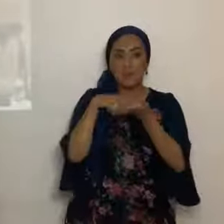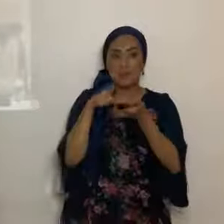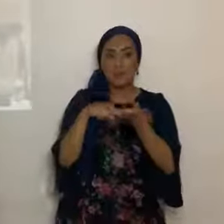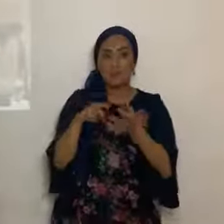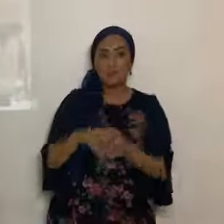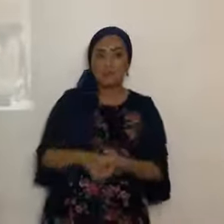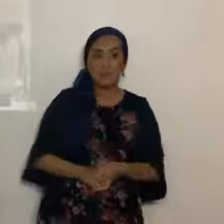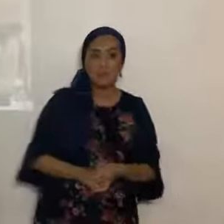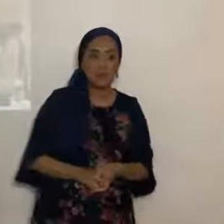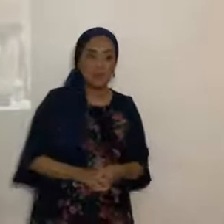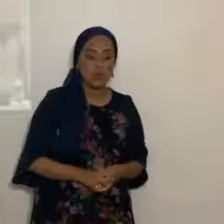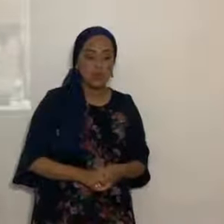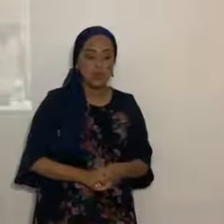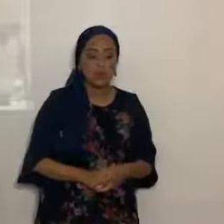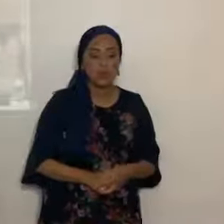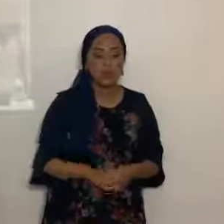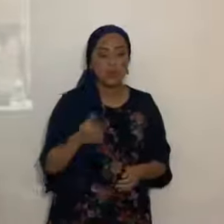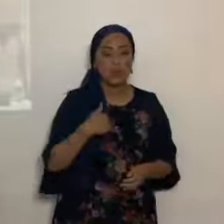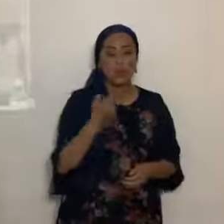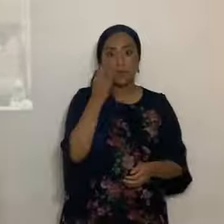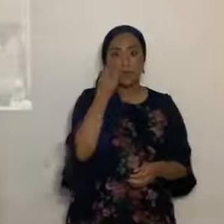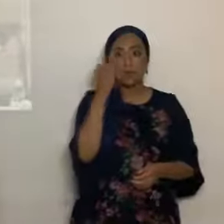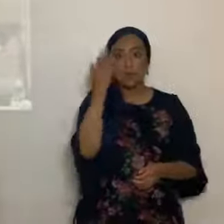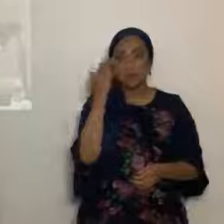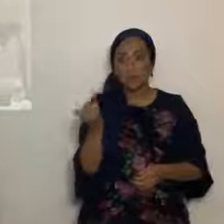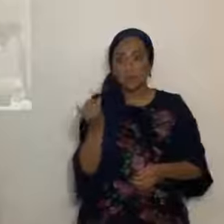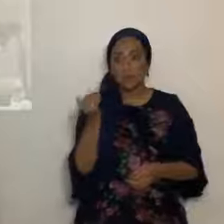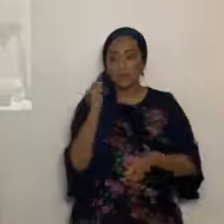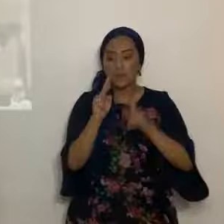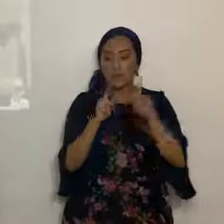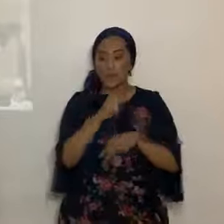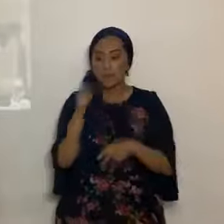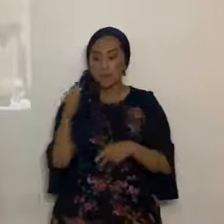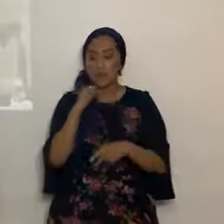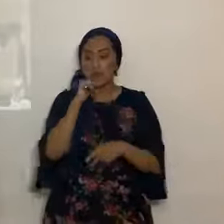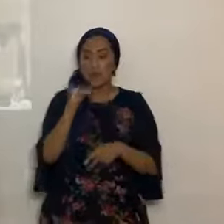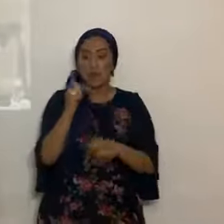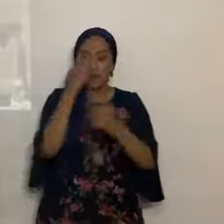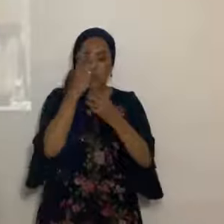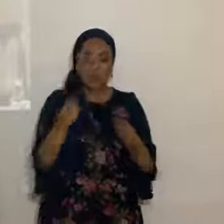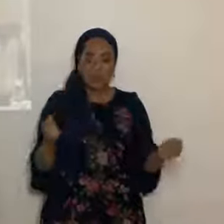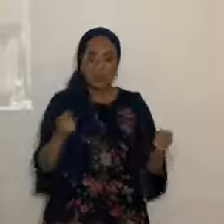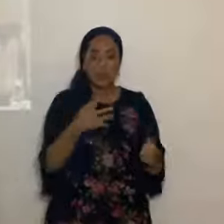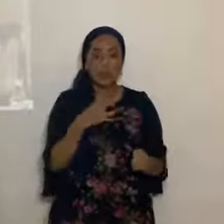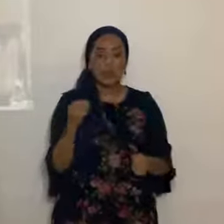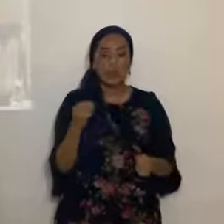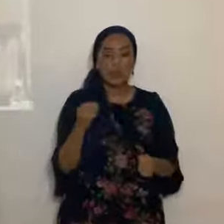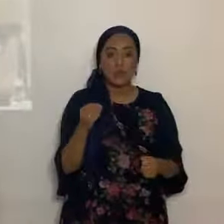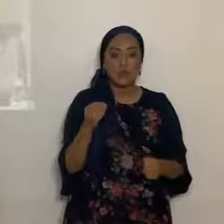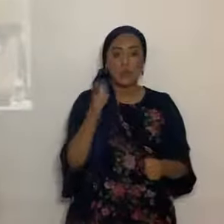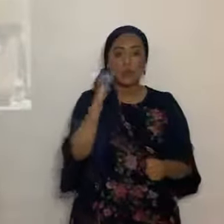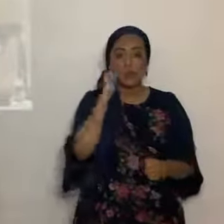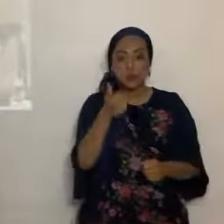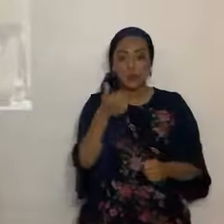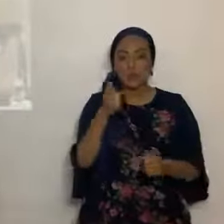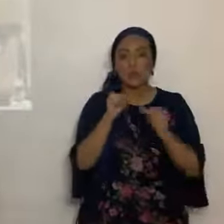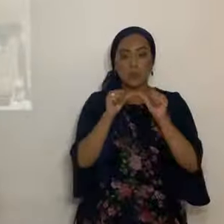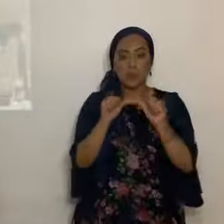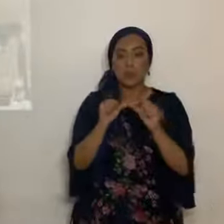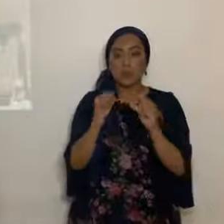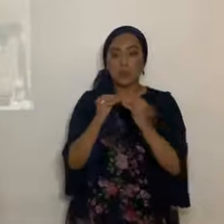Mateo 21:21. Entonces vamos entendiendo por qué las personas no se sanan y mañana vamos a continuar